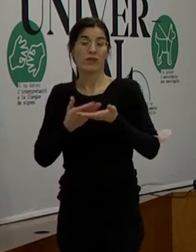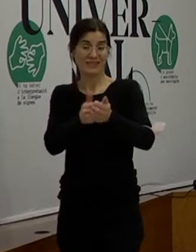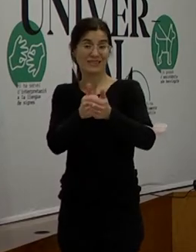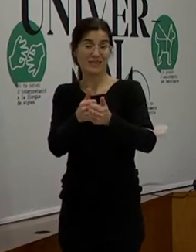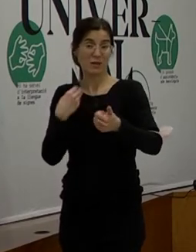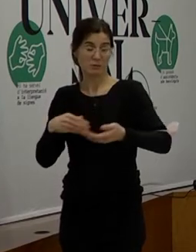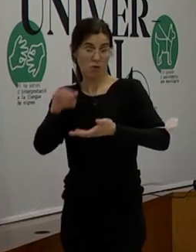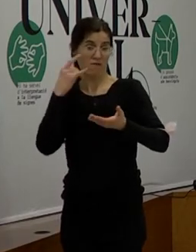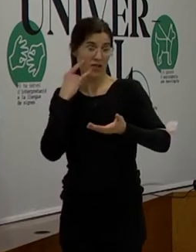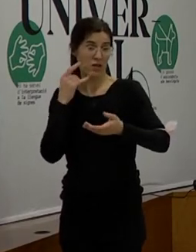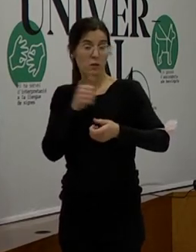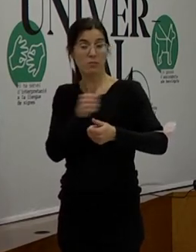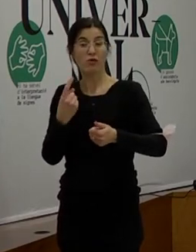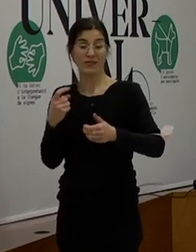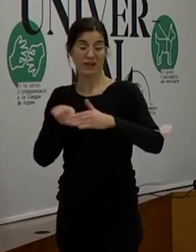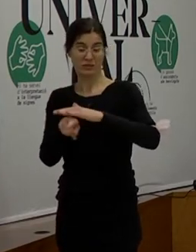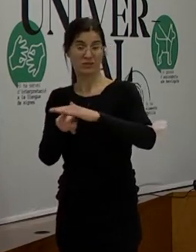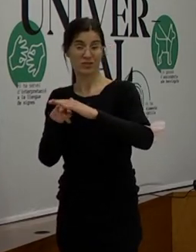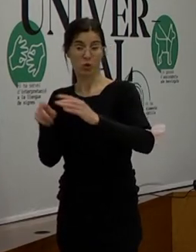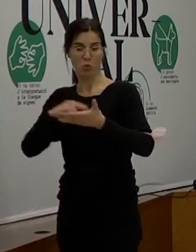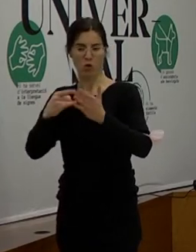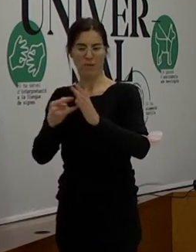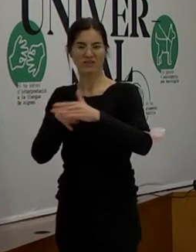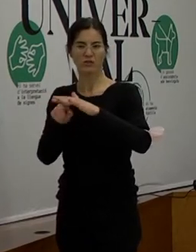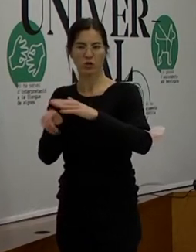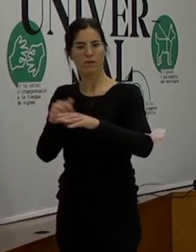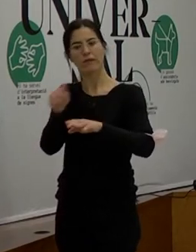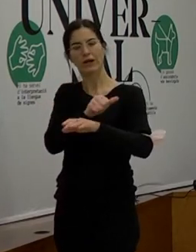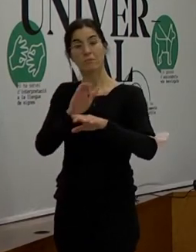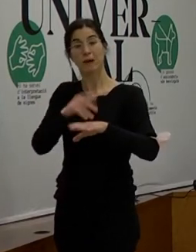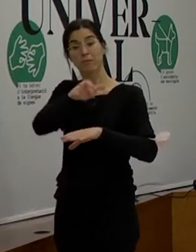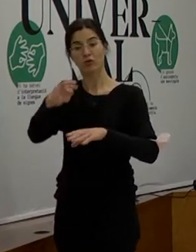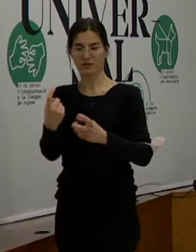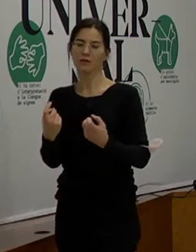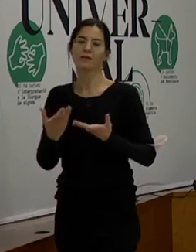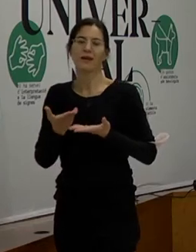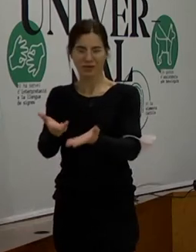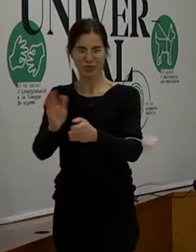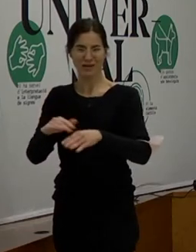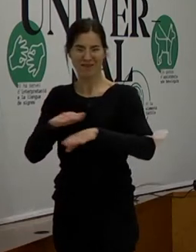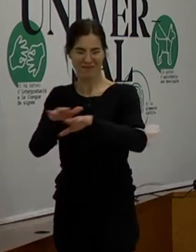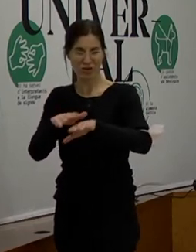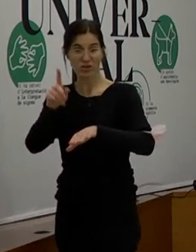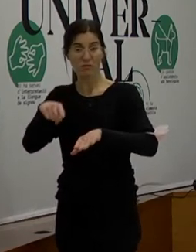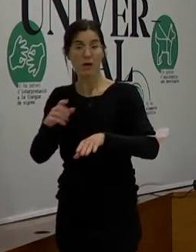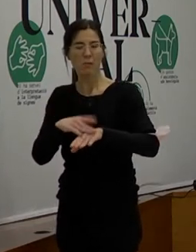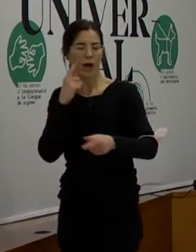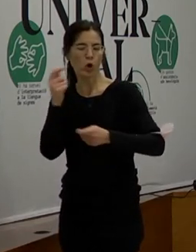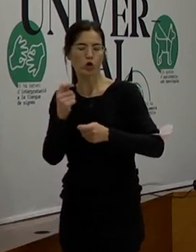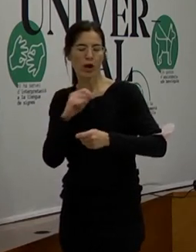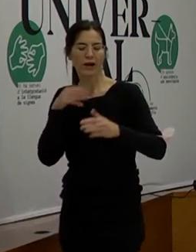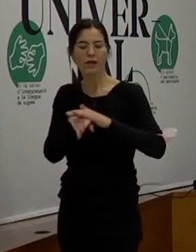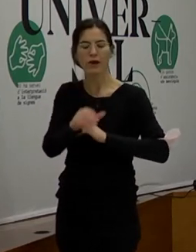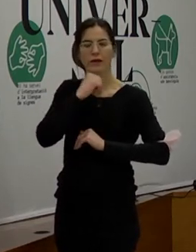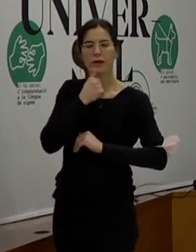ben gestionat, tenia tot el programa de gestió darrere de les persones que feien l'atenció al bany, perquè per poder controlar qui entrava el canviador,